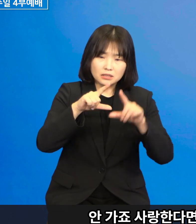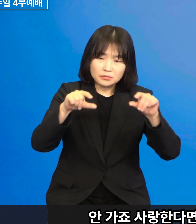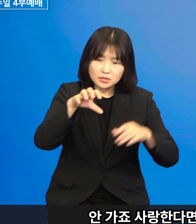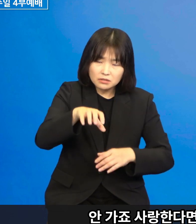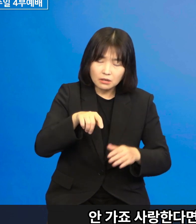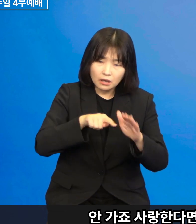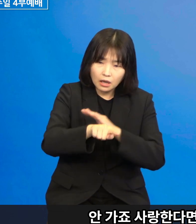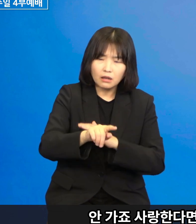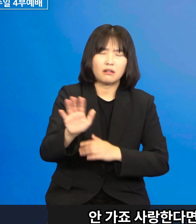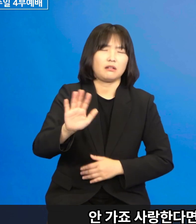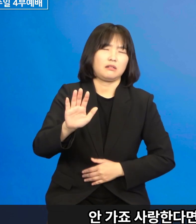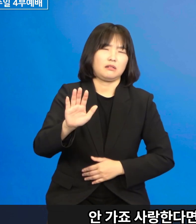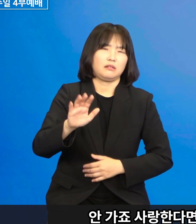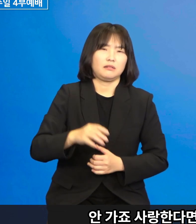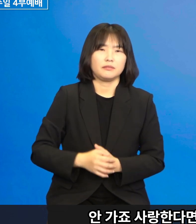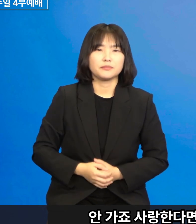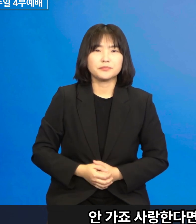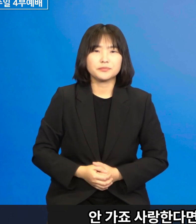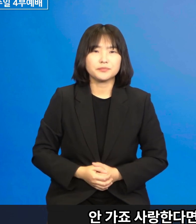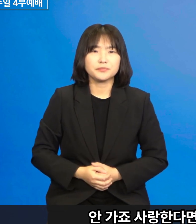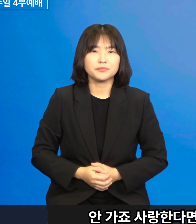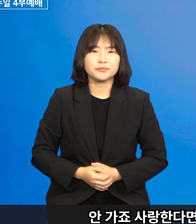가죠. 사랑한다면 그렇게 하지 않을 겁니다.